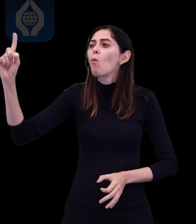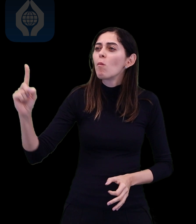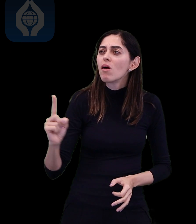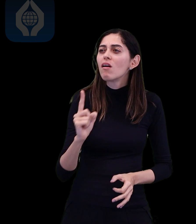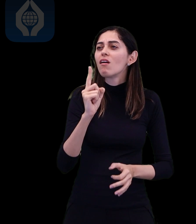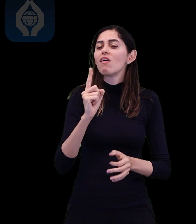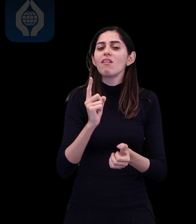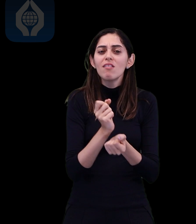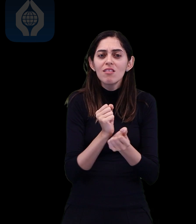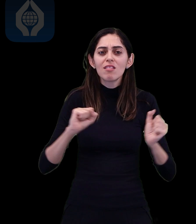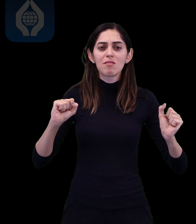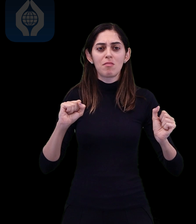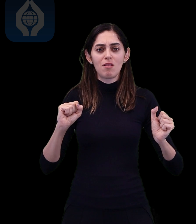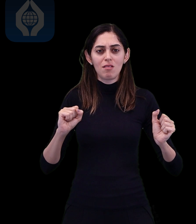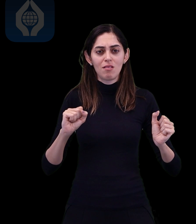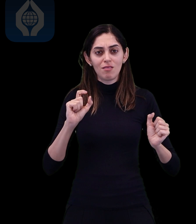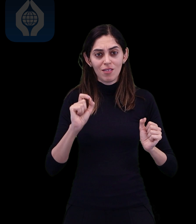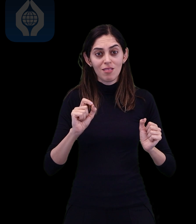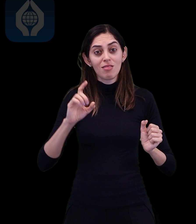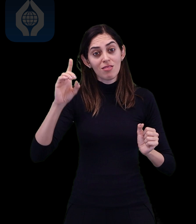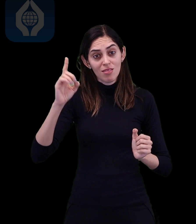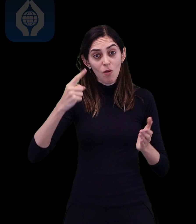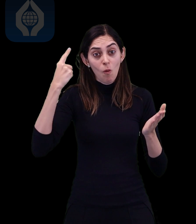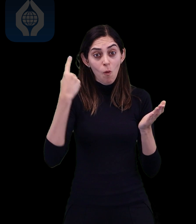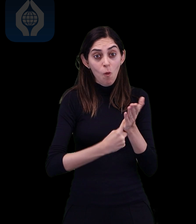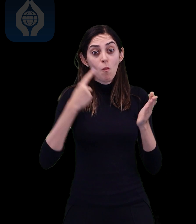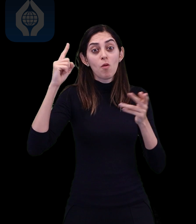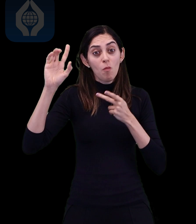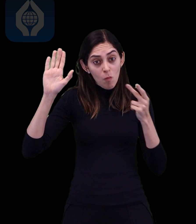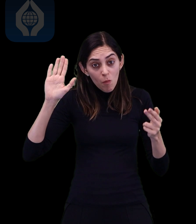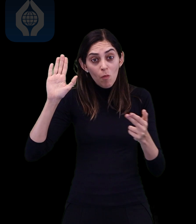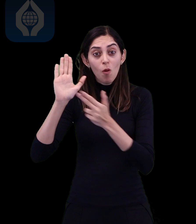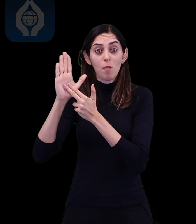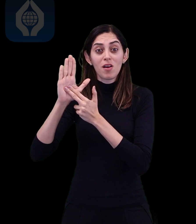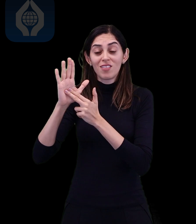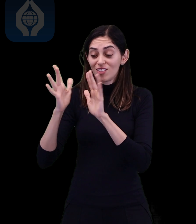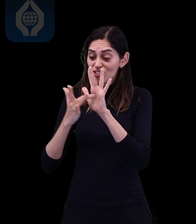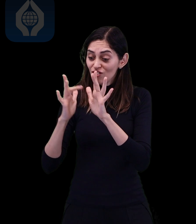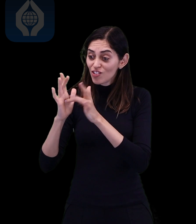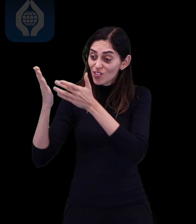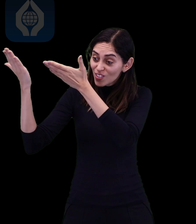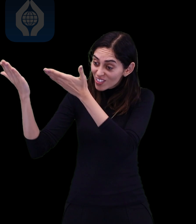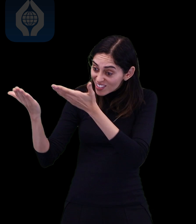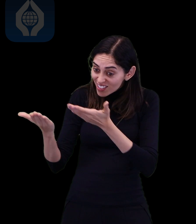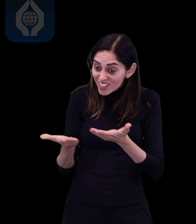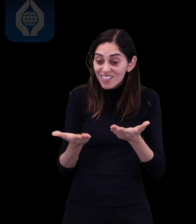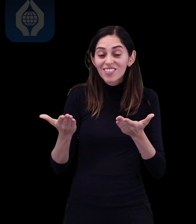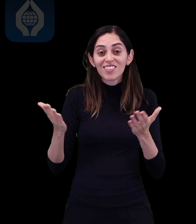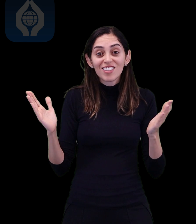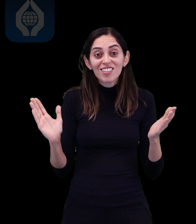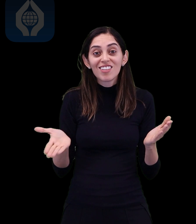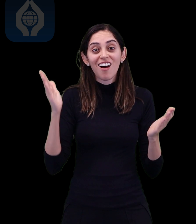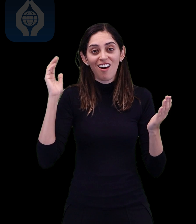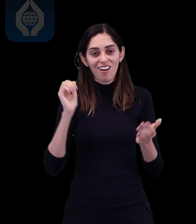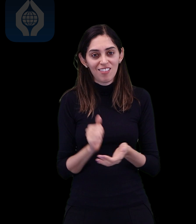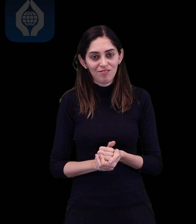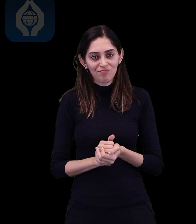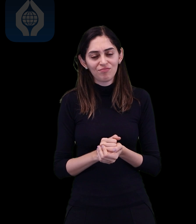iria enviar o libertador. Deus cumpriu o que prometeu. Jesus, o libertador, tinha vindo